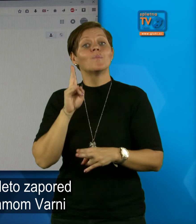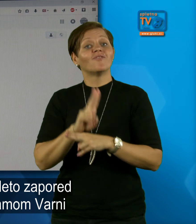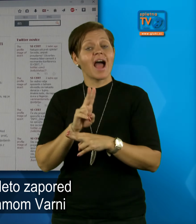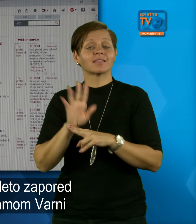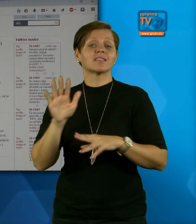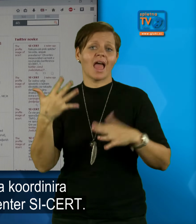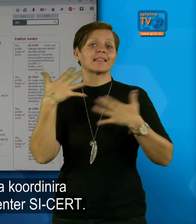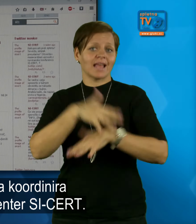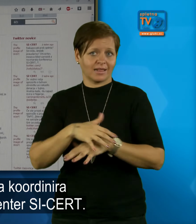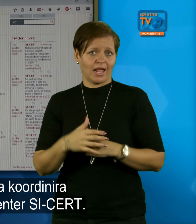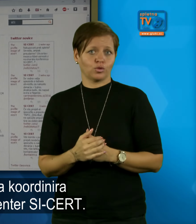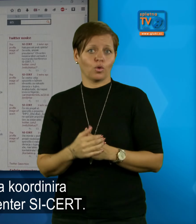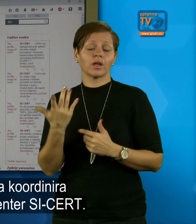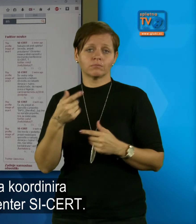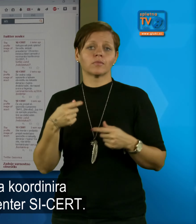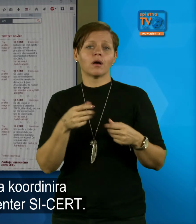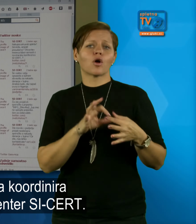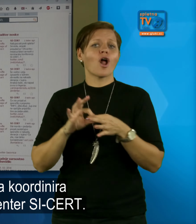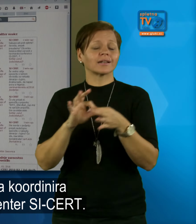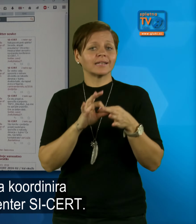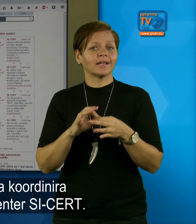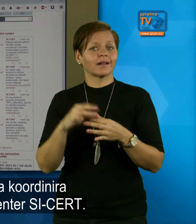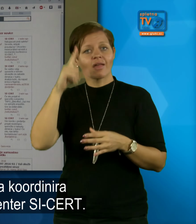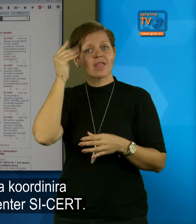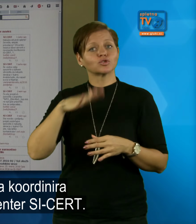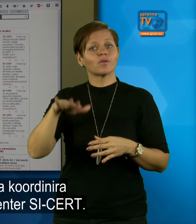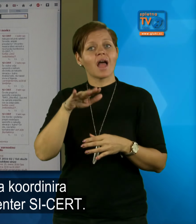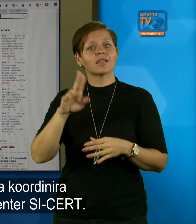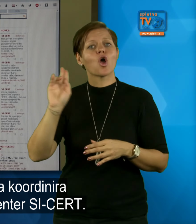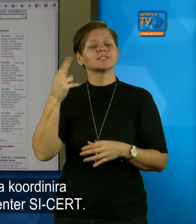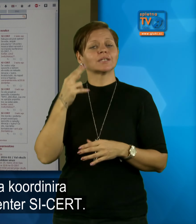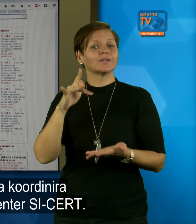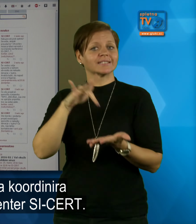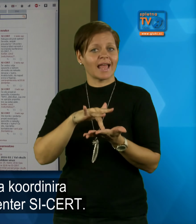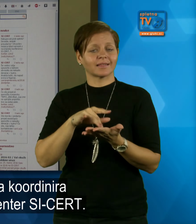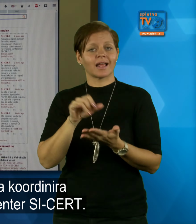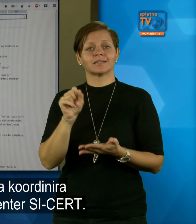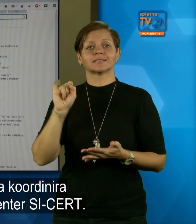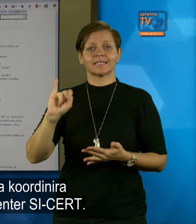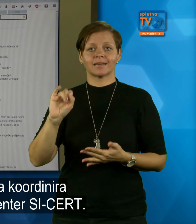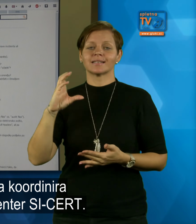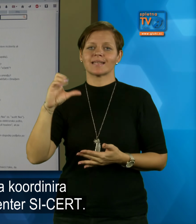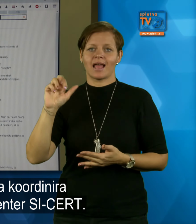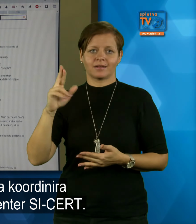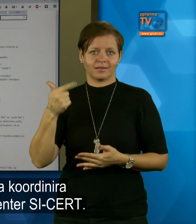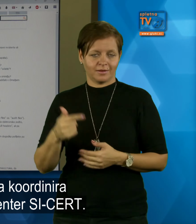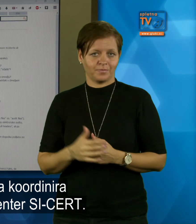na internetu, ki ga koordinira nacionalni odzivni center SICERT.